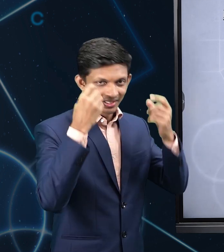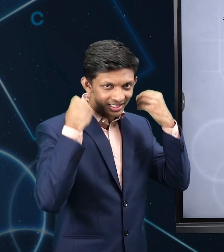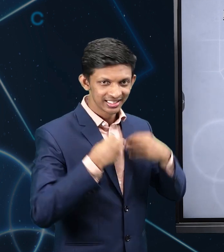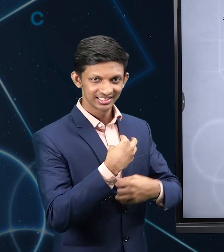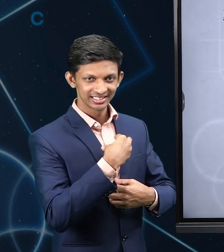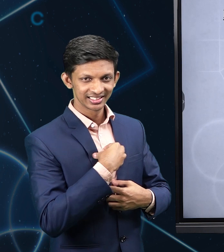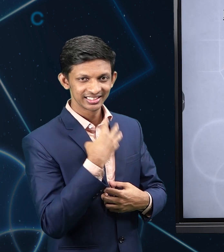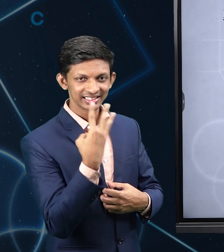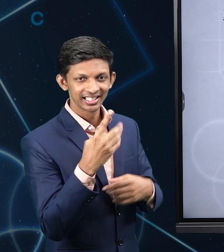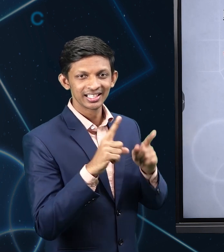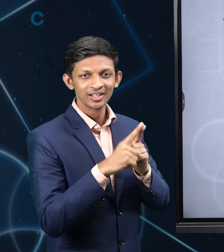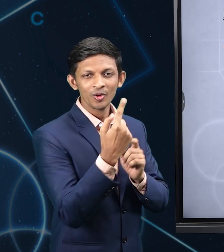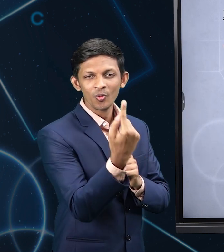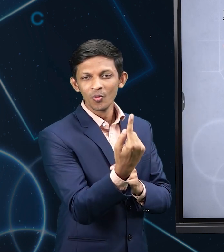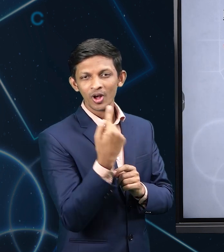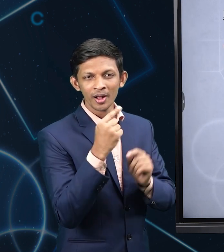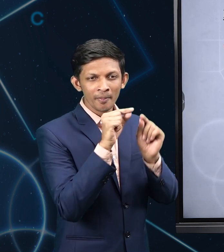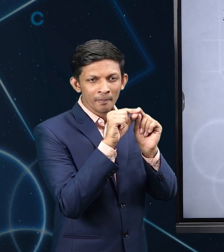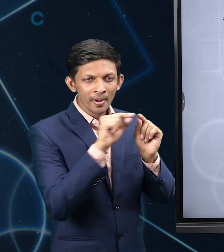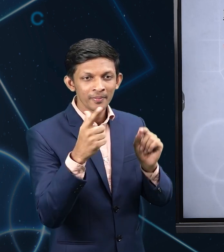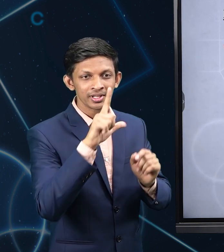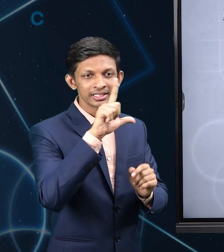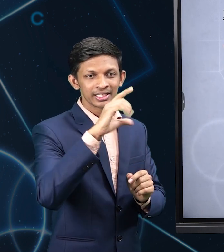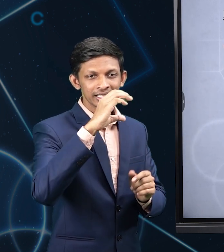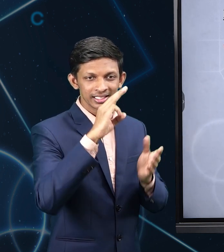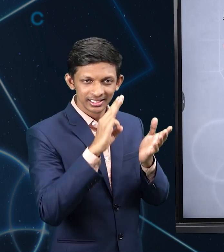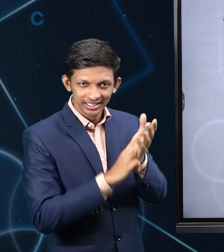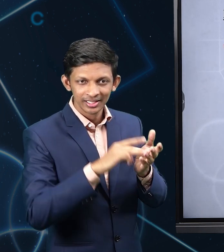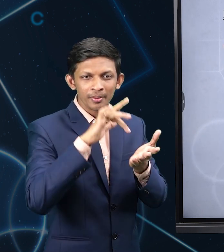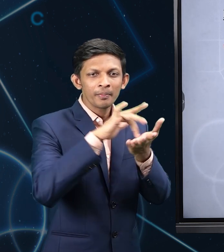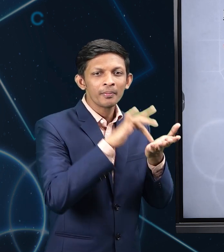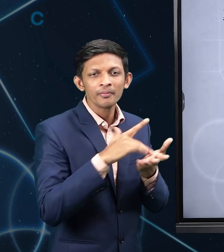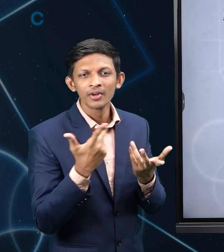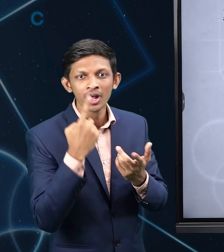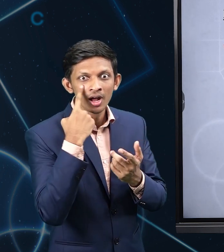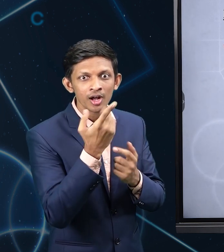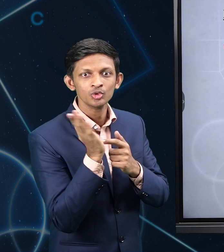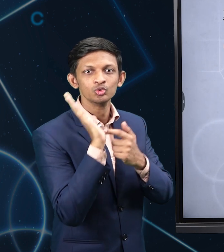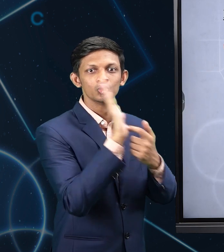ಉದಾಹರಣೆ ಚಿತ್ರದಲ್ಲಿ ತೋರಿಸುವಂತೆ 7 ಸೆಂಟಿಮೀಟರ್ ವ್ಯಾಸದ 4 ಒಂದೇ ಪದಕಗಳನ್ನು